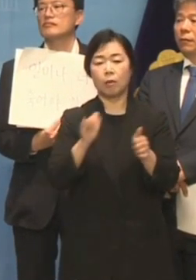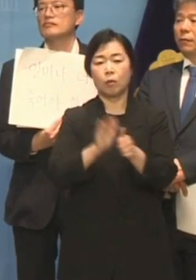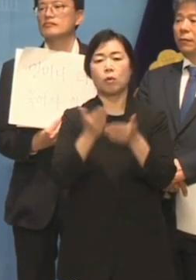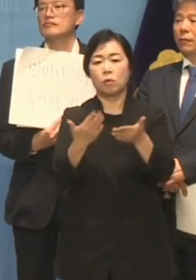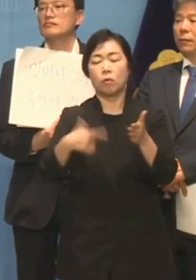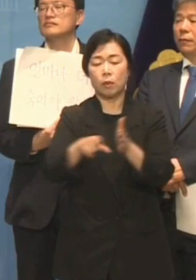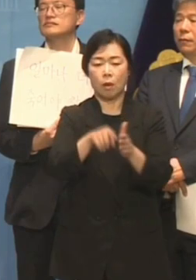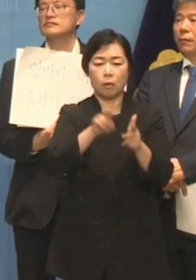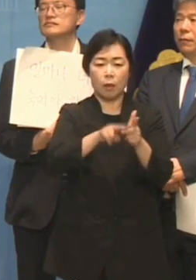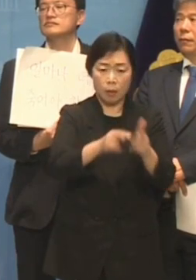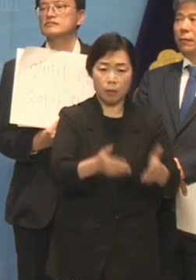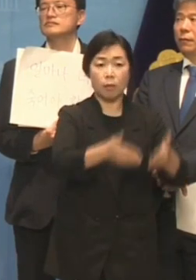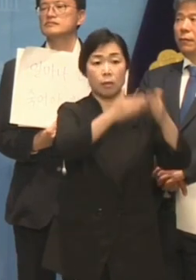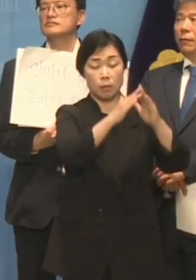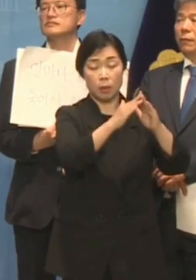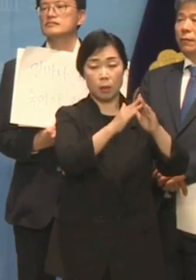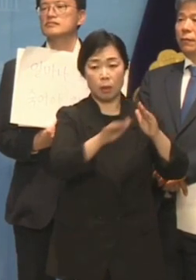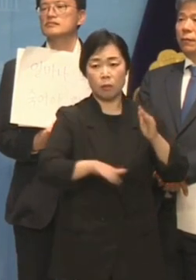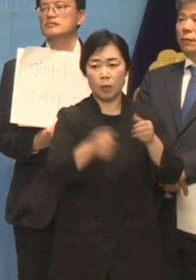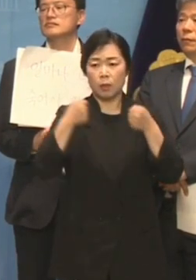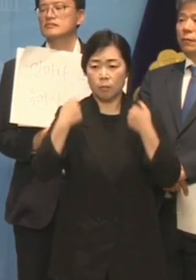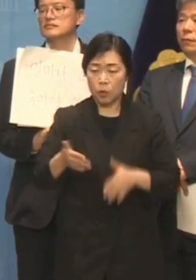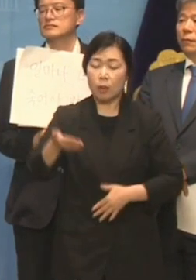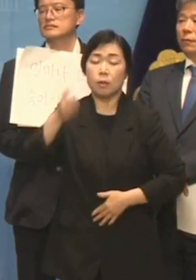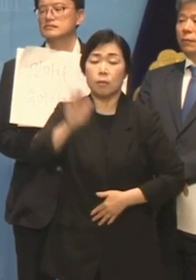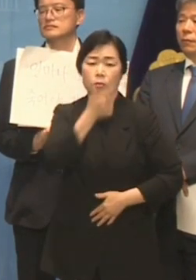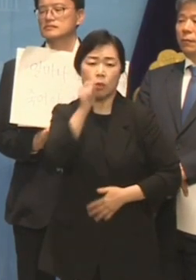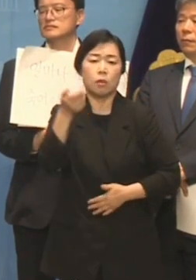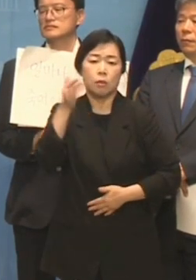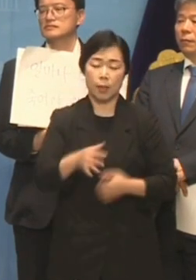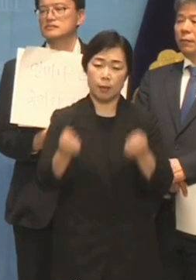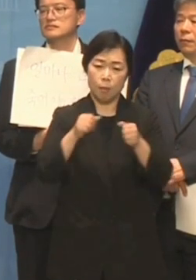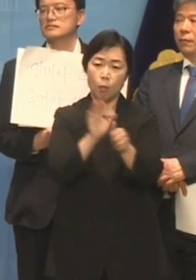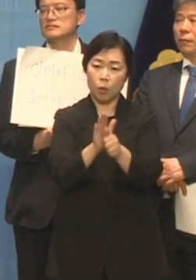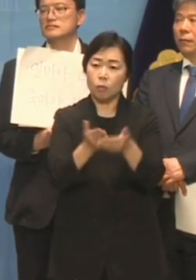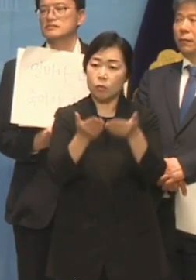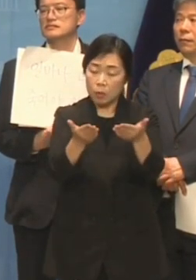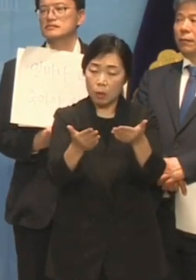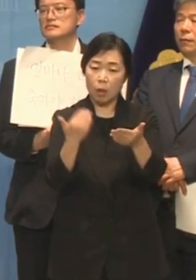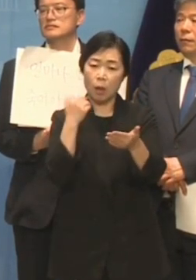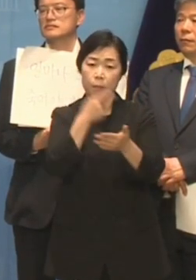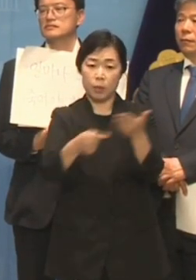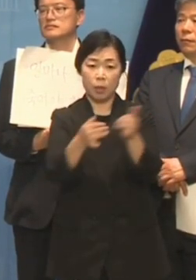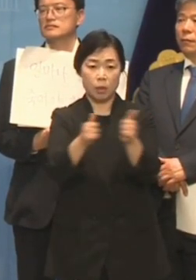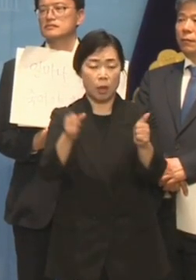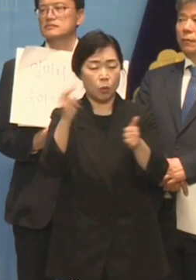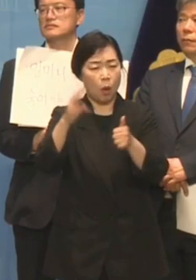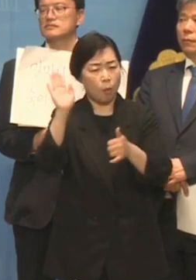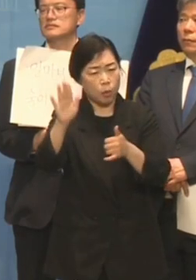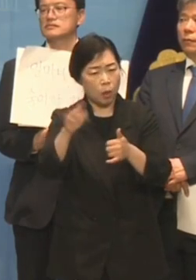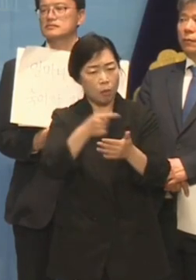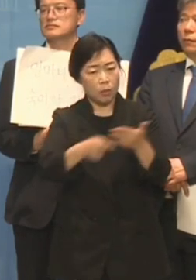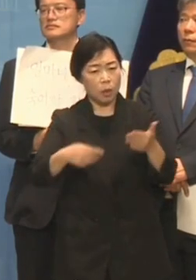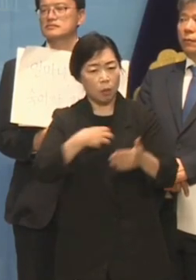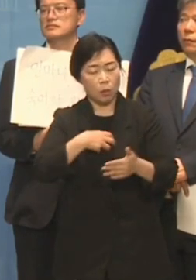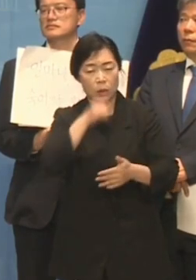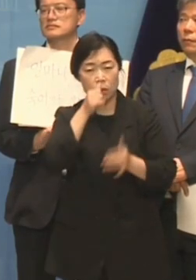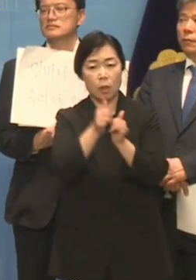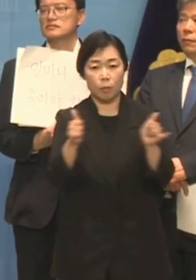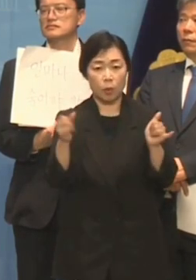하고 있습니다. 미약하지만 힘을 보태어서 지금 전세 사기 피해자 그리고 잠재적 피해자